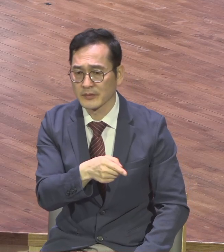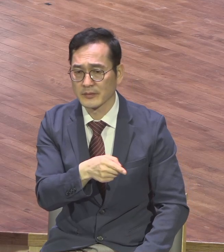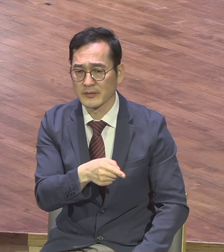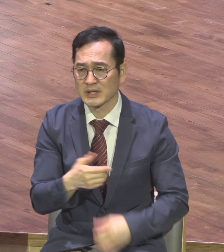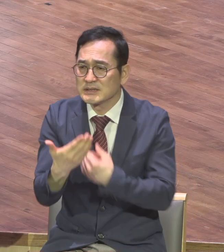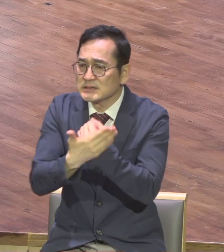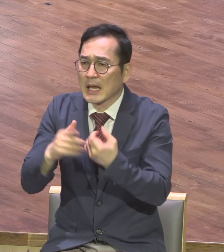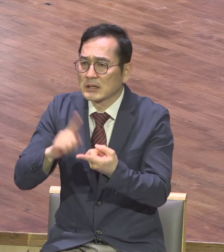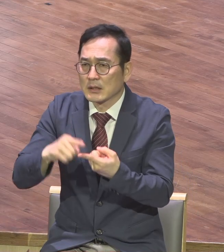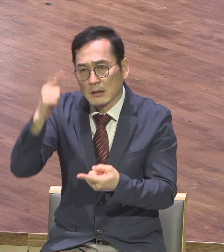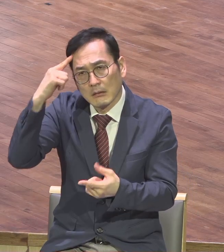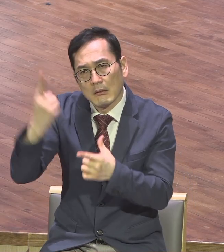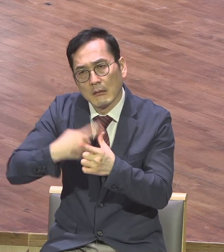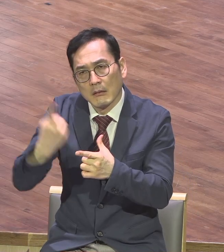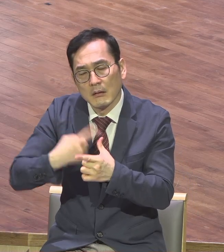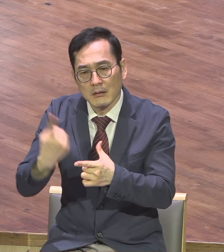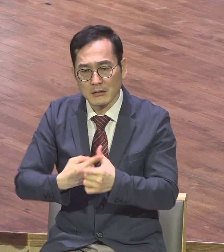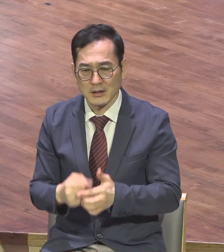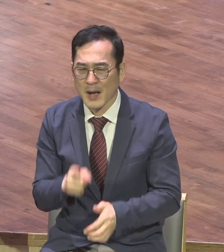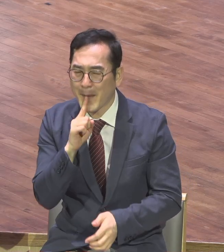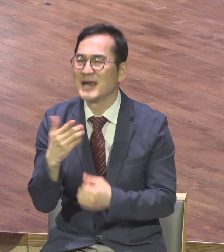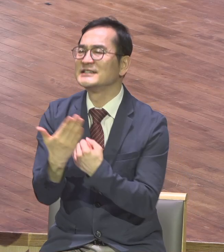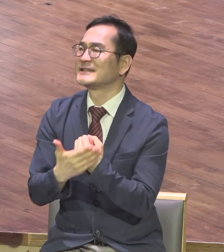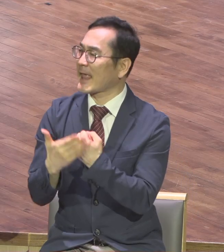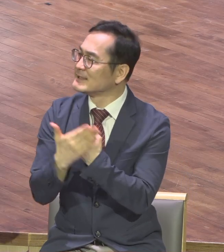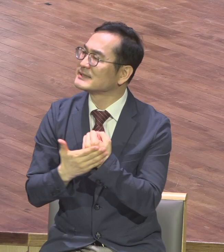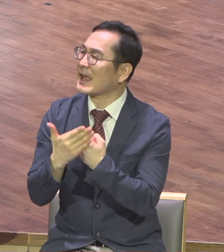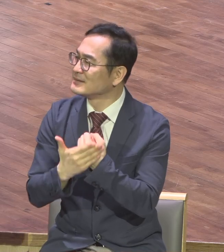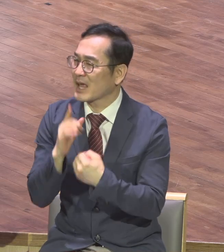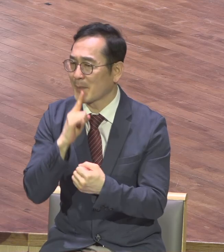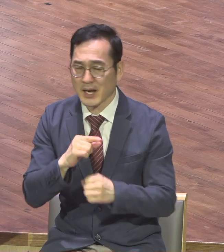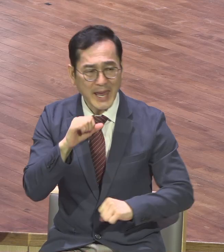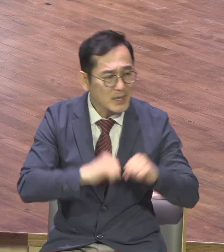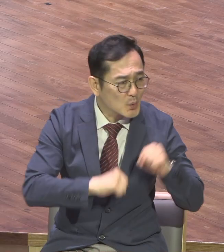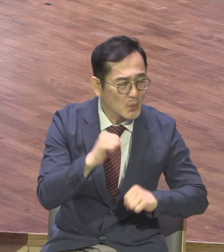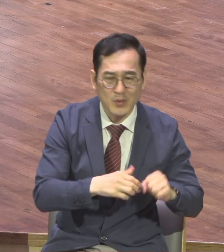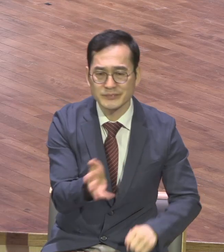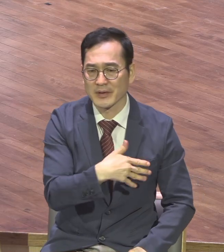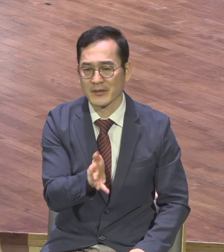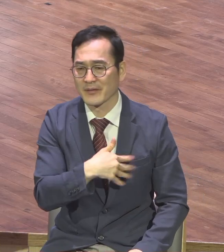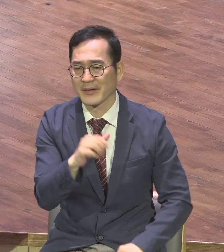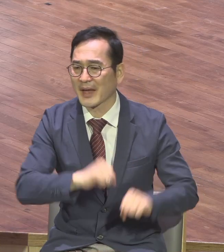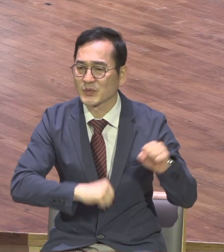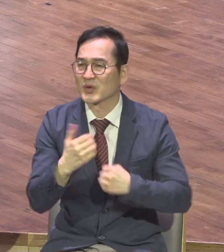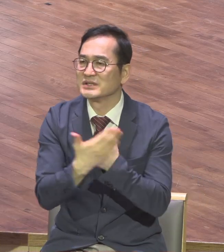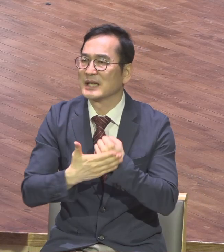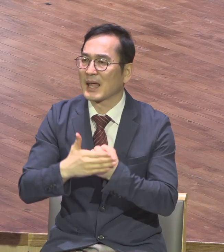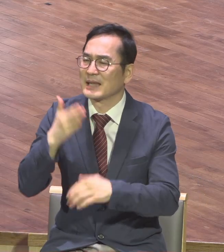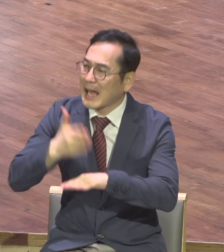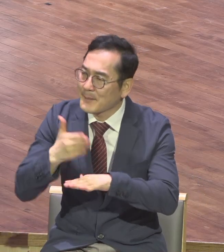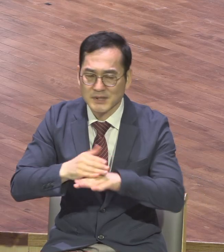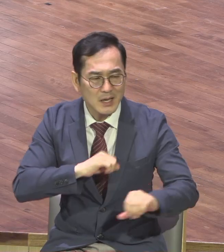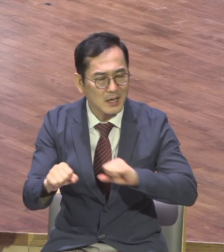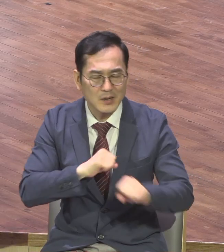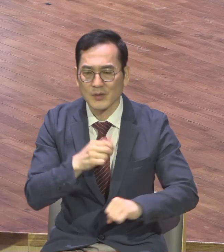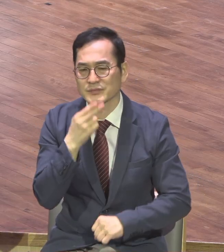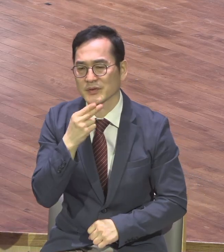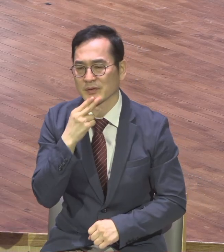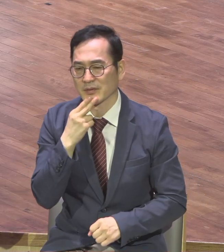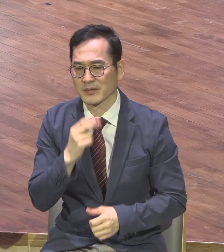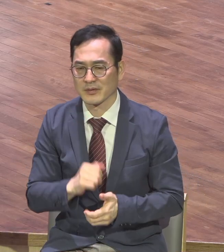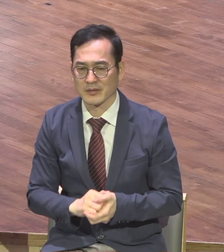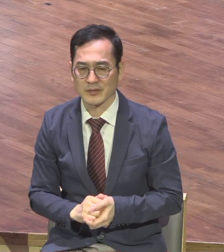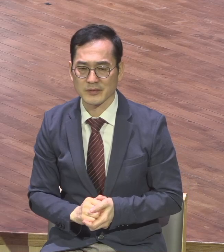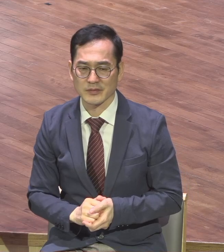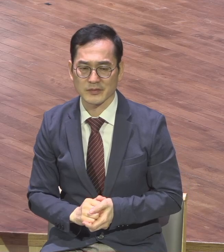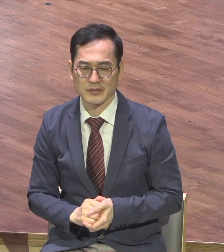은혜 말로는 잘해요. 실제 삶 속에 은혜 받은 모습 없어요. 무슨 말입니까?